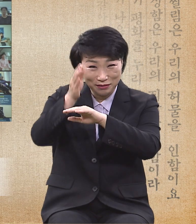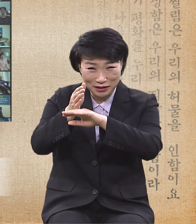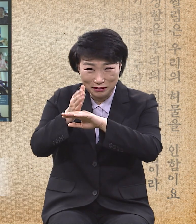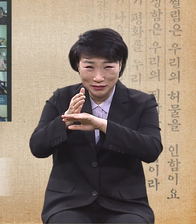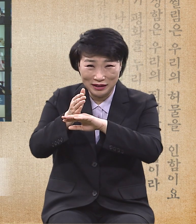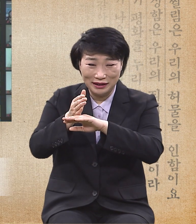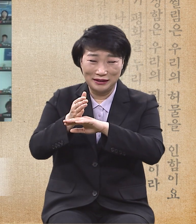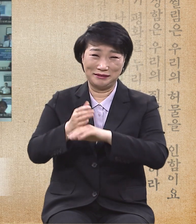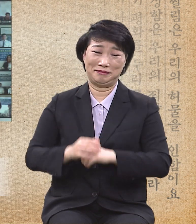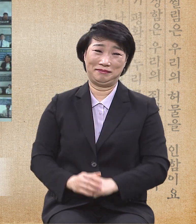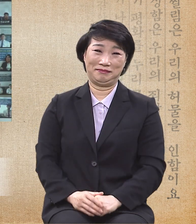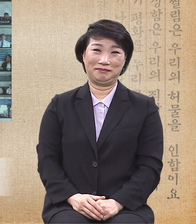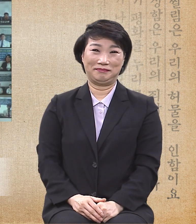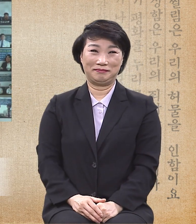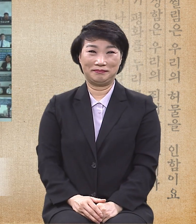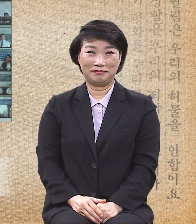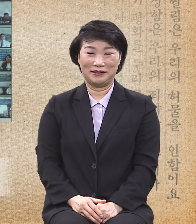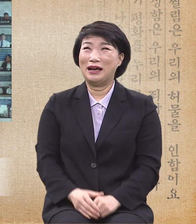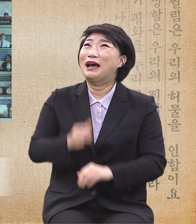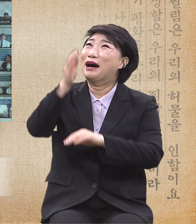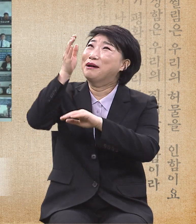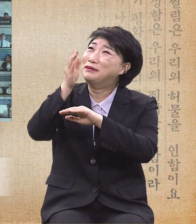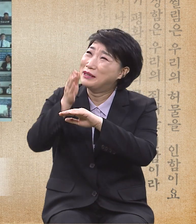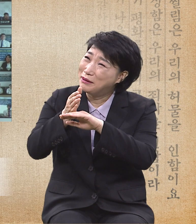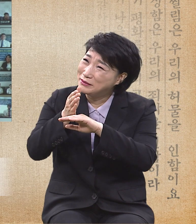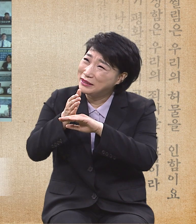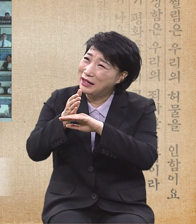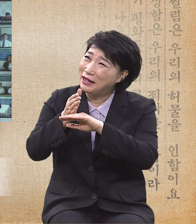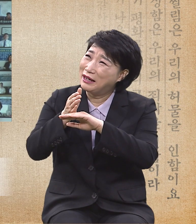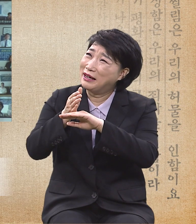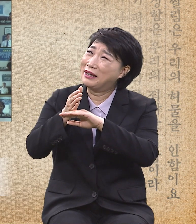감사합니다. 응? 감사합니다.